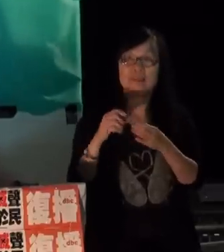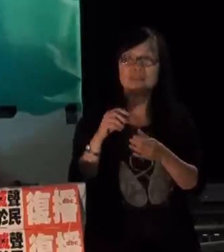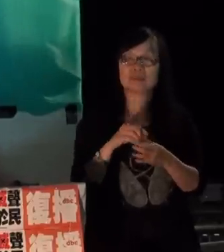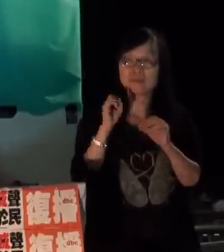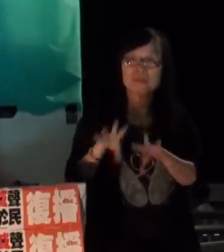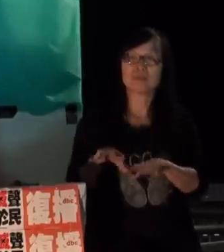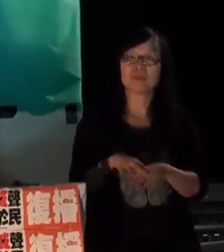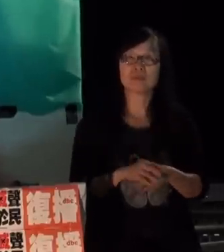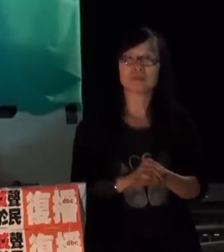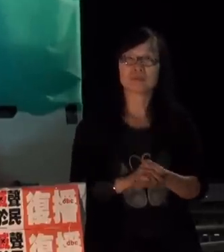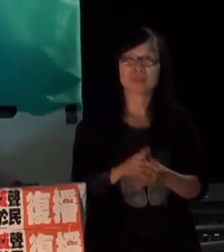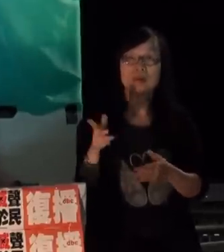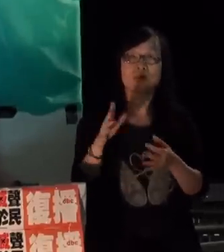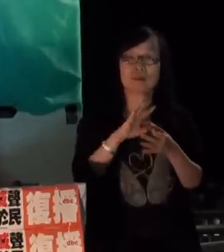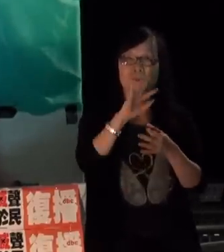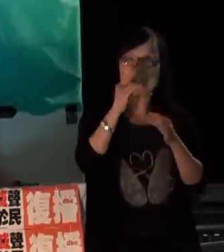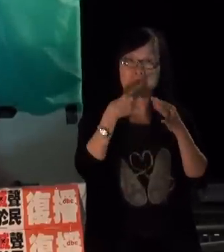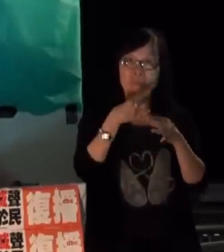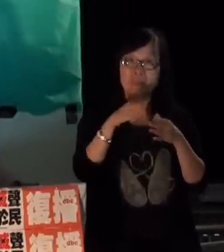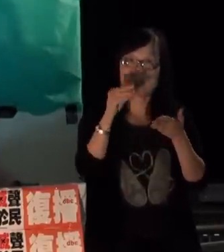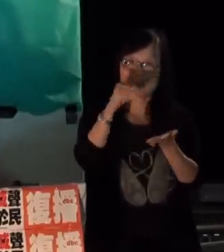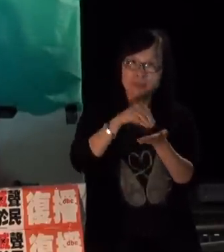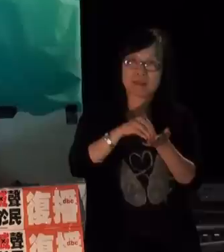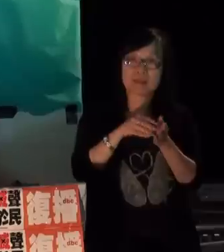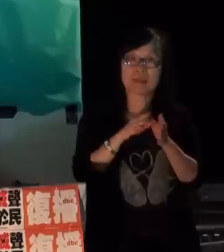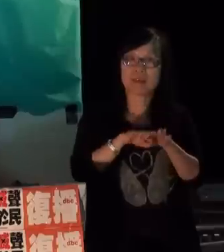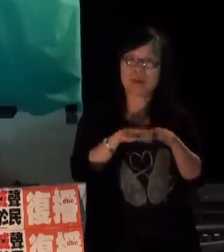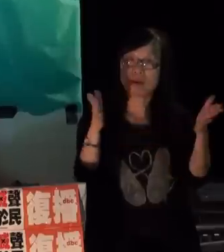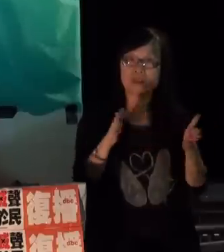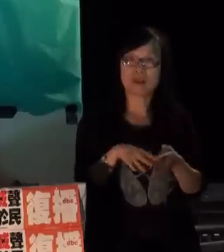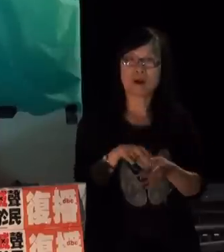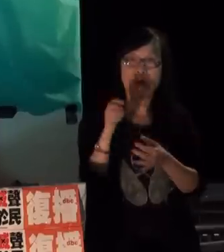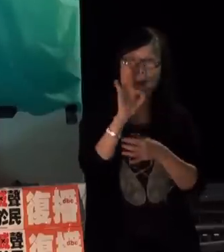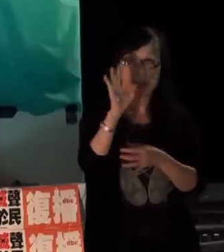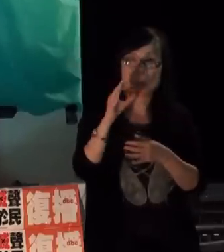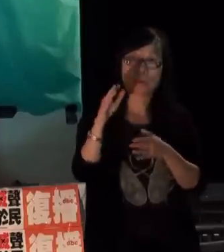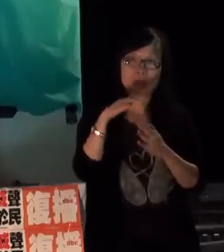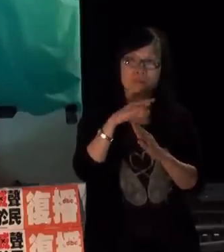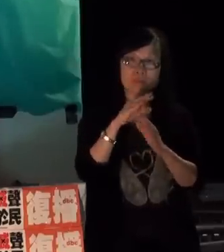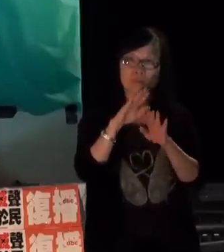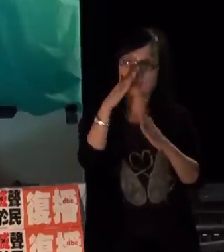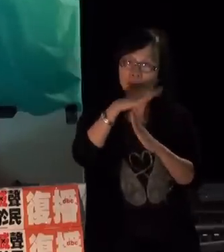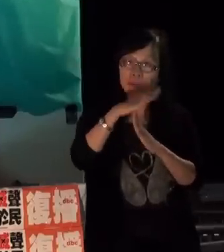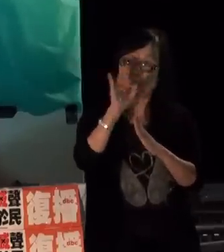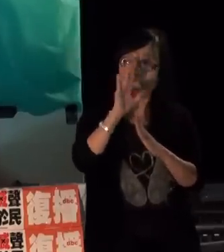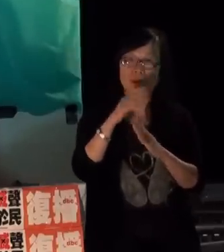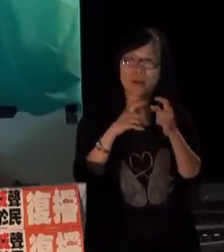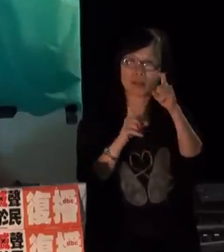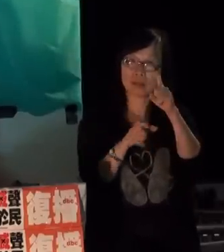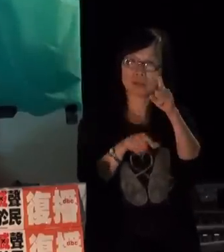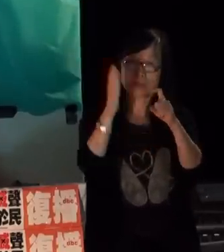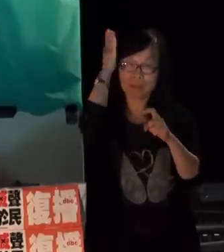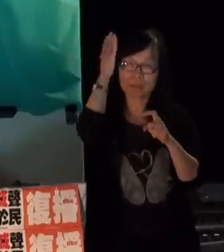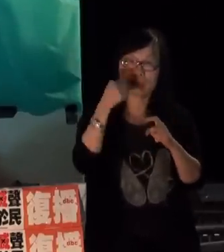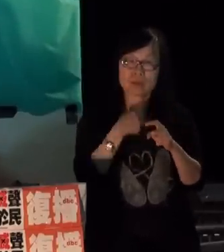記唔記得九月咧，正未正式啟播嘅時候，已經講緊話一次要停播，結果冇停到啦，大家夾硬頂住啦。九月頭嘅時候，咁樣九月10號停